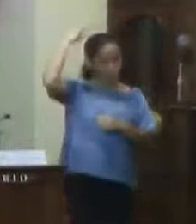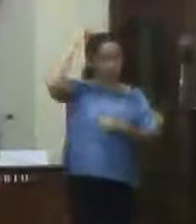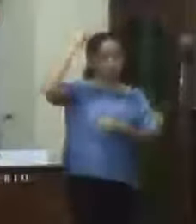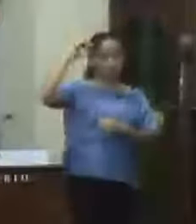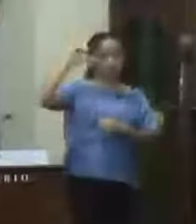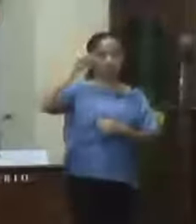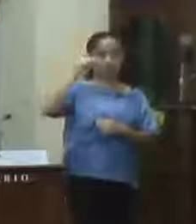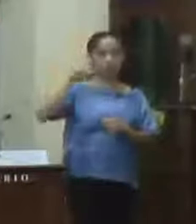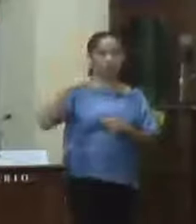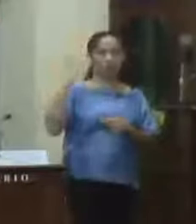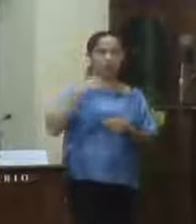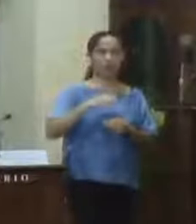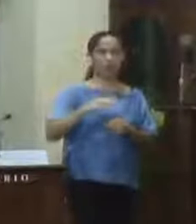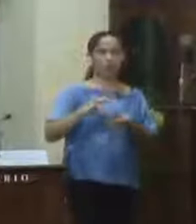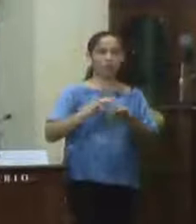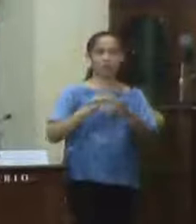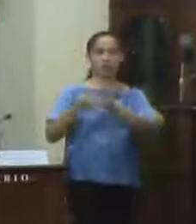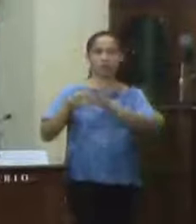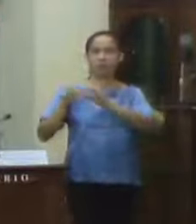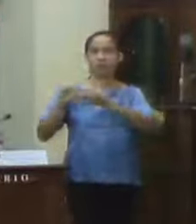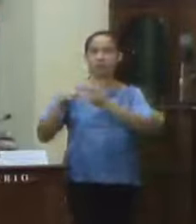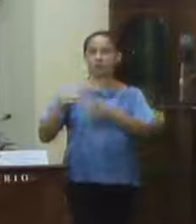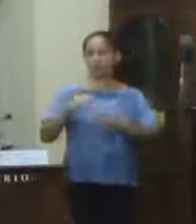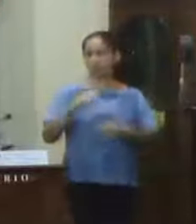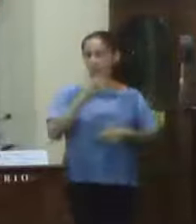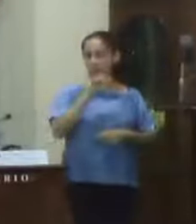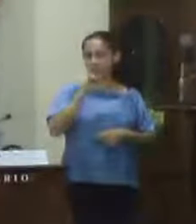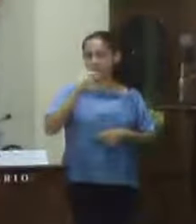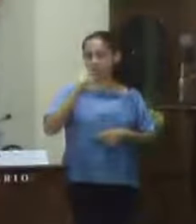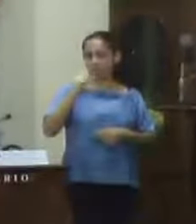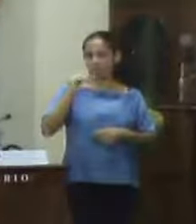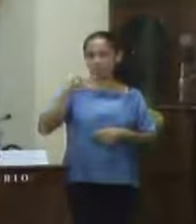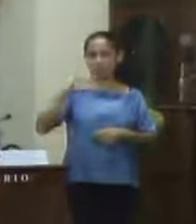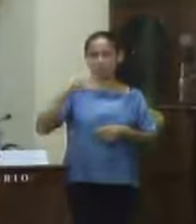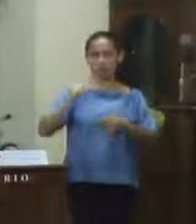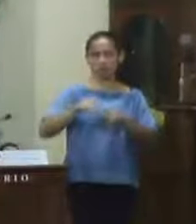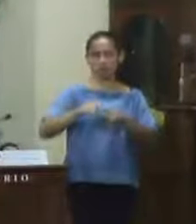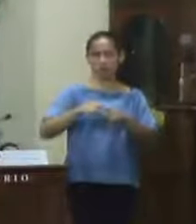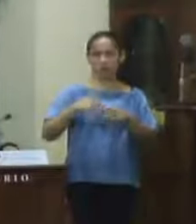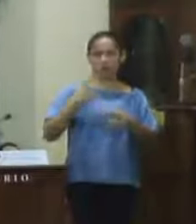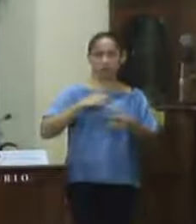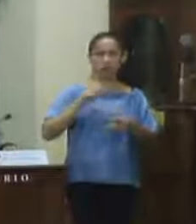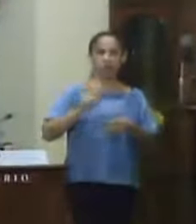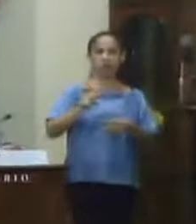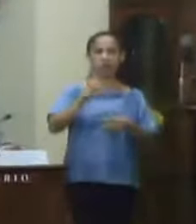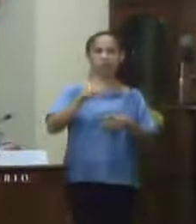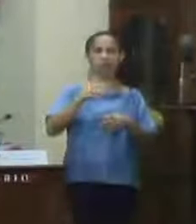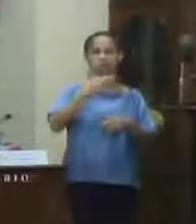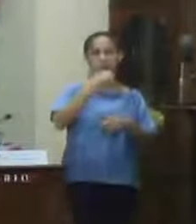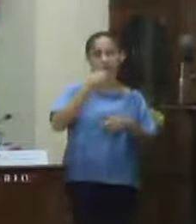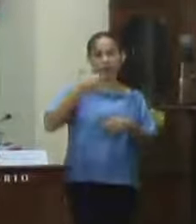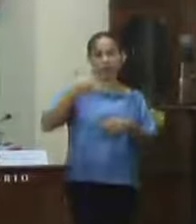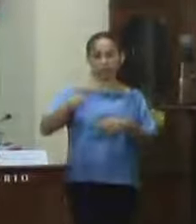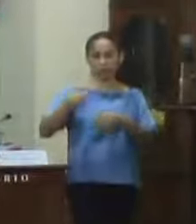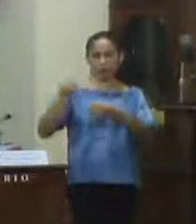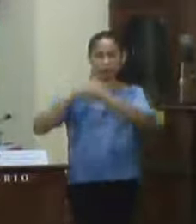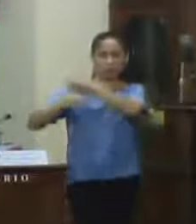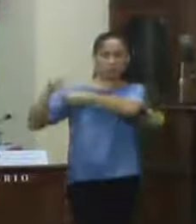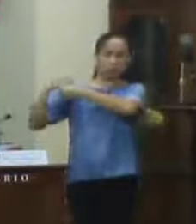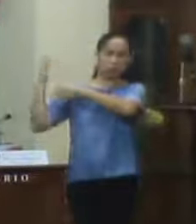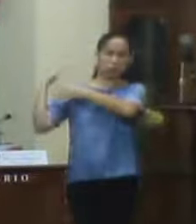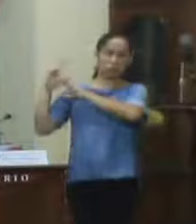Escolas Públicas. A Olimpíada Brasileira de Física das Escolas Públicas acontece desde o ano de 2006 e tem como objetivo